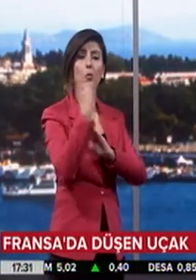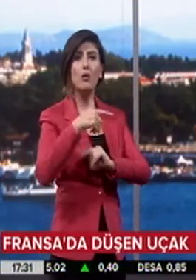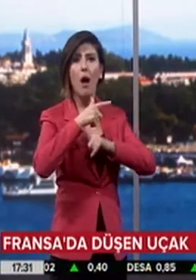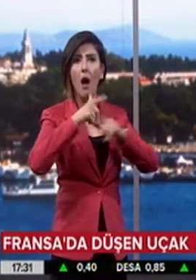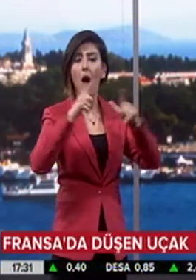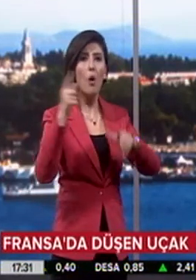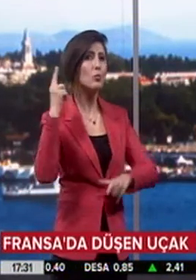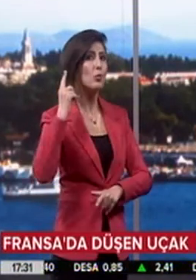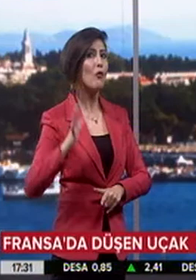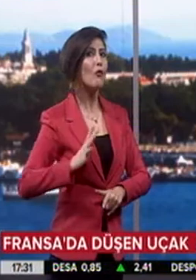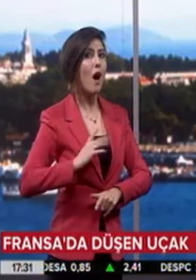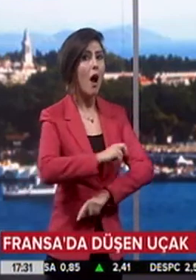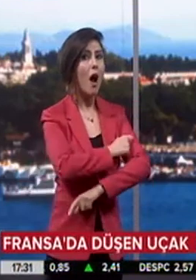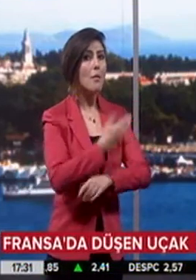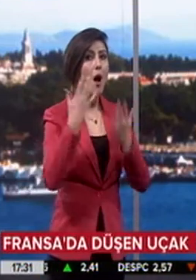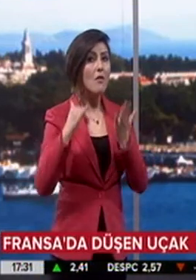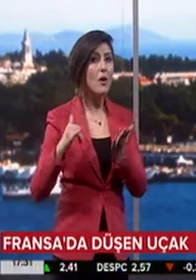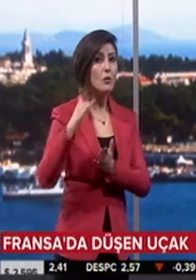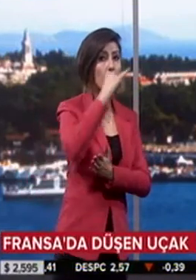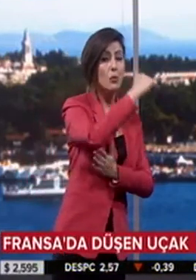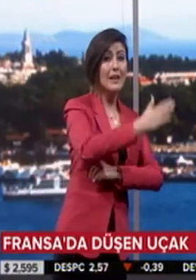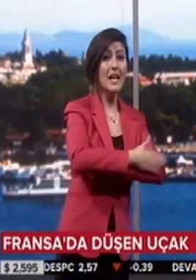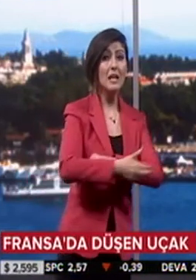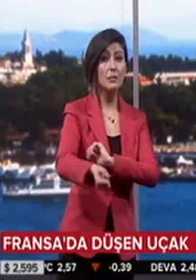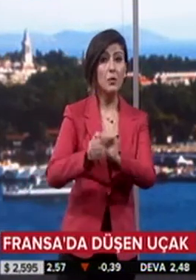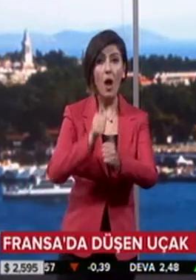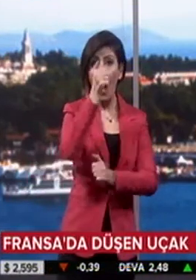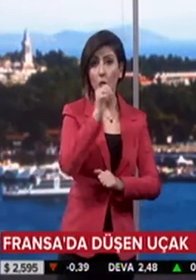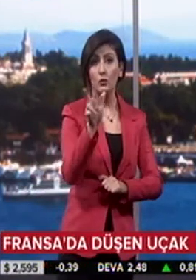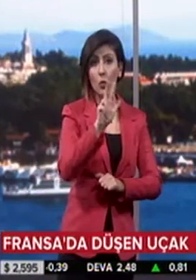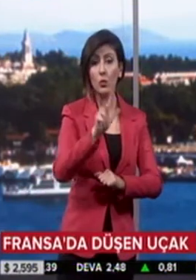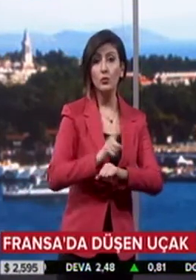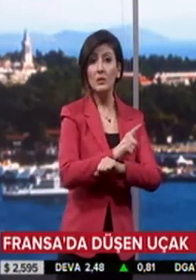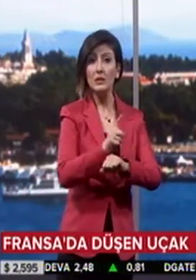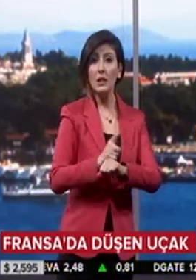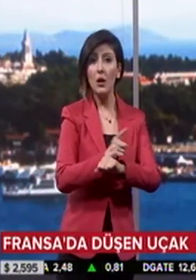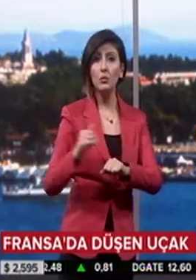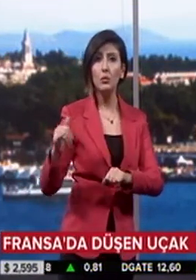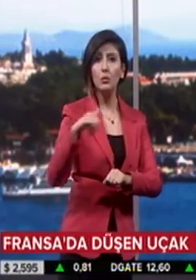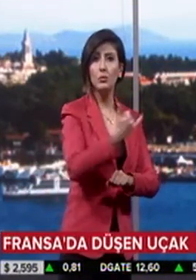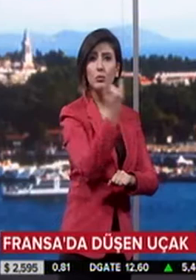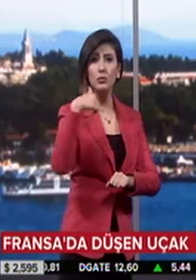Alman havayolu şirketi Lufthansa yardımcı pilotun 630 saat uçuş tecrübesi olduğunu duyurmuştu.